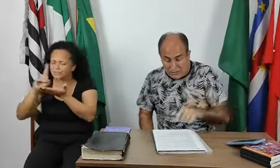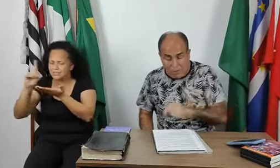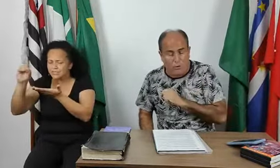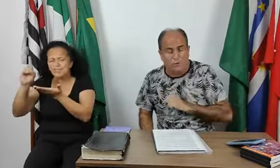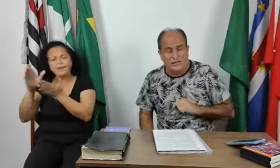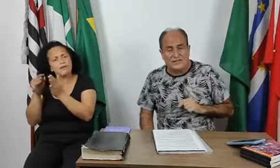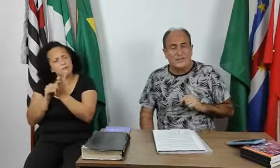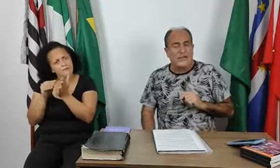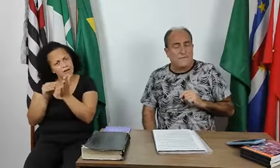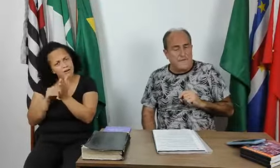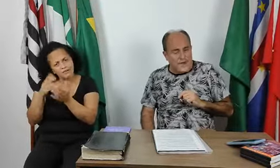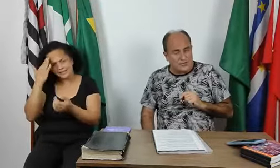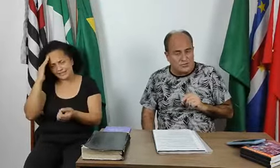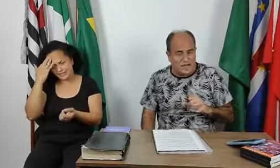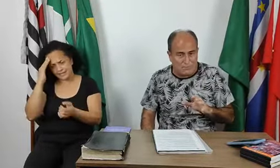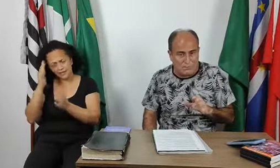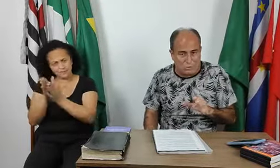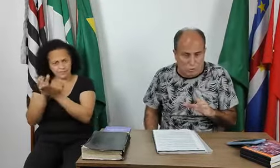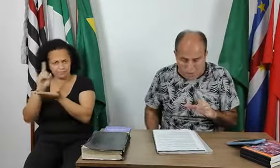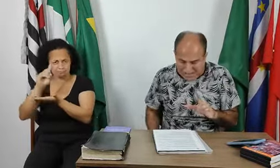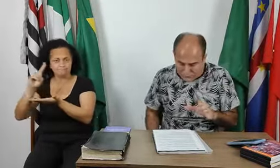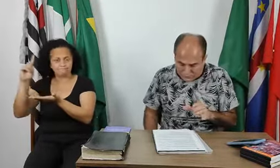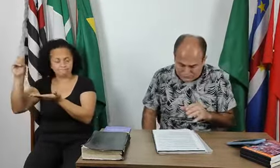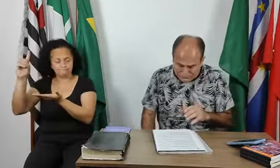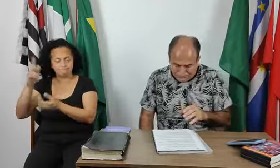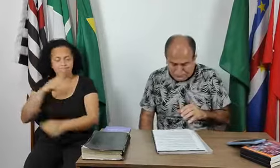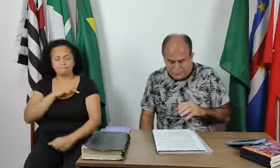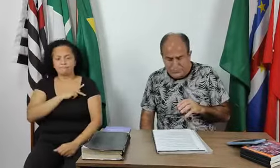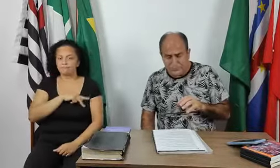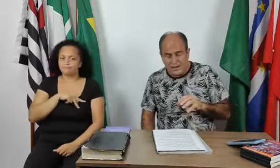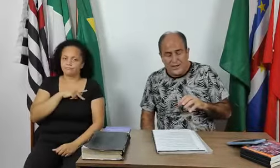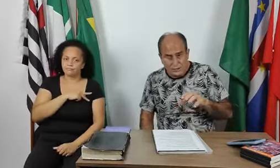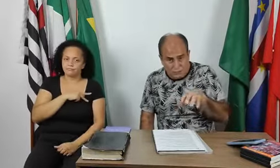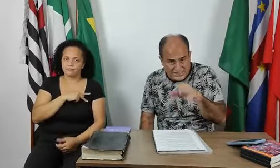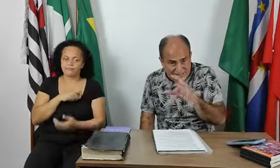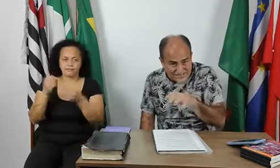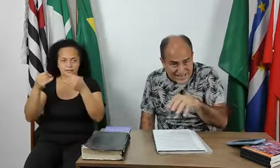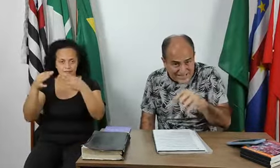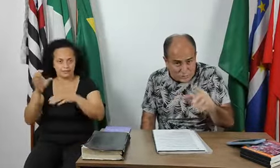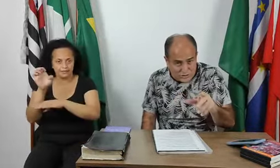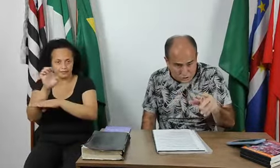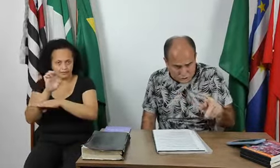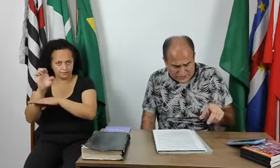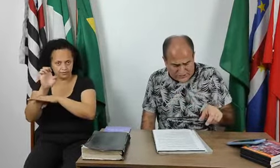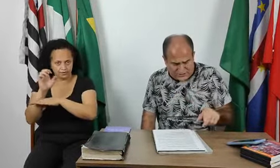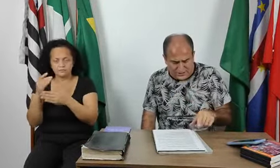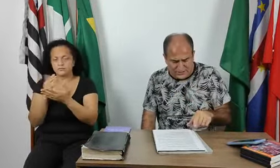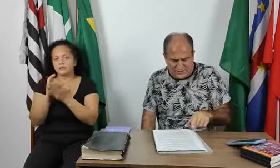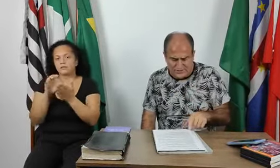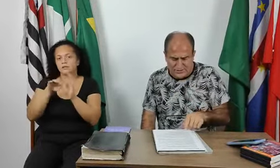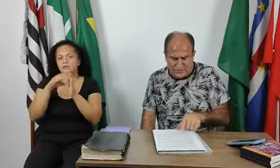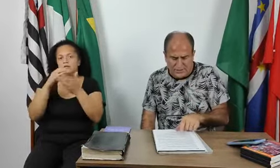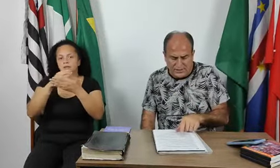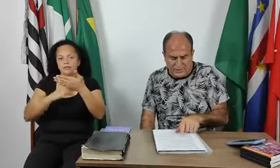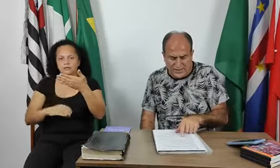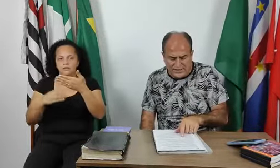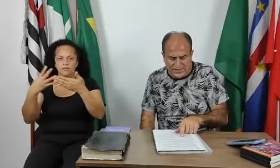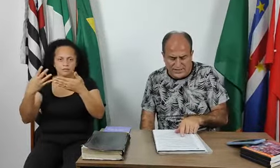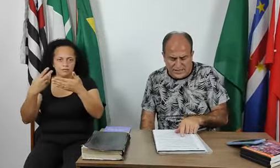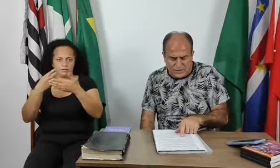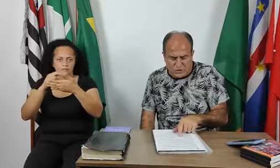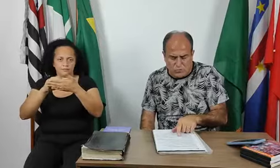isso Paulo diz em Efésios, capítulo 4, do 17 ao 18, ele